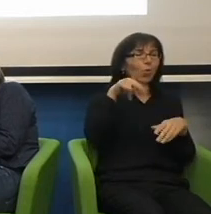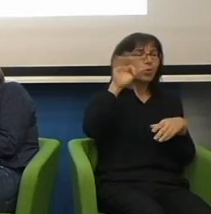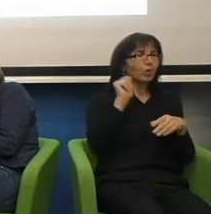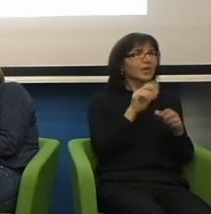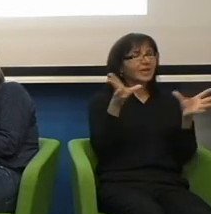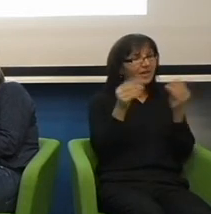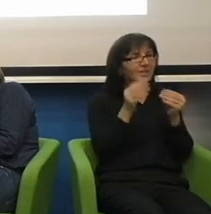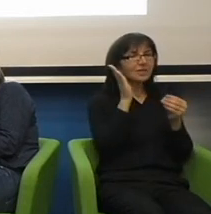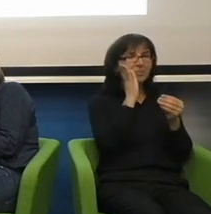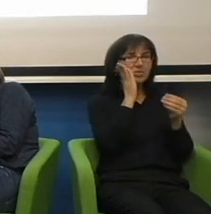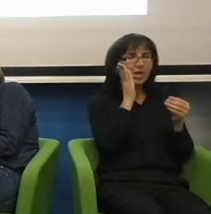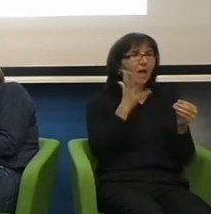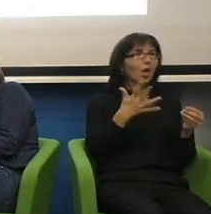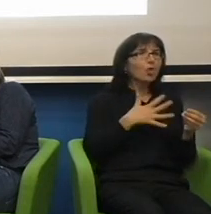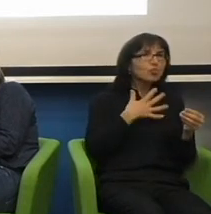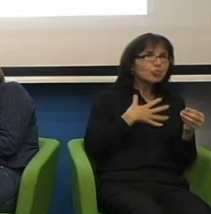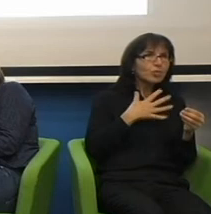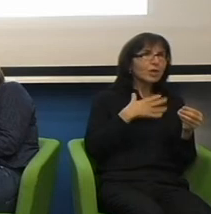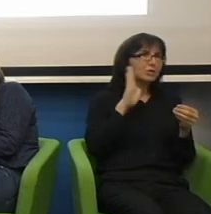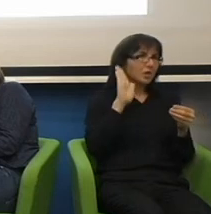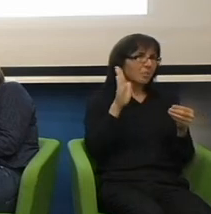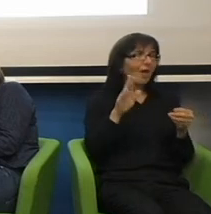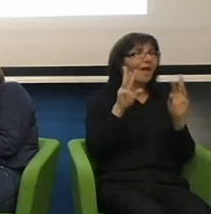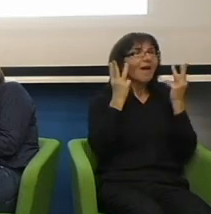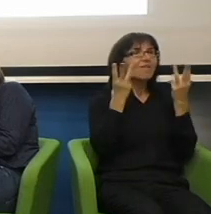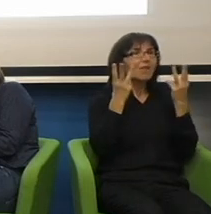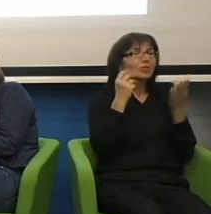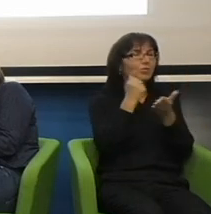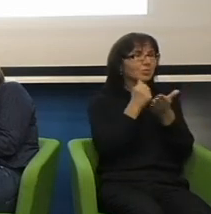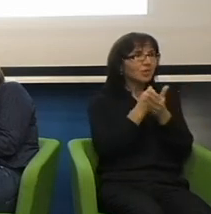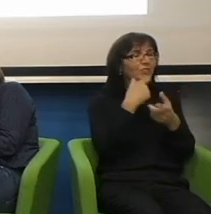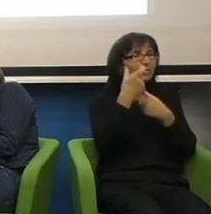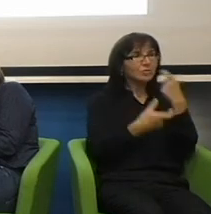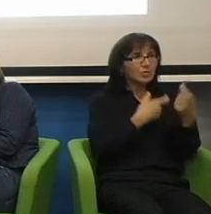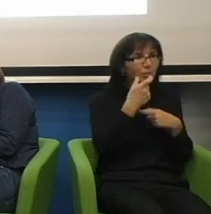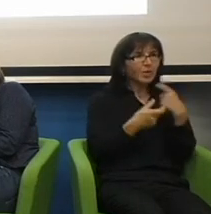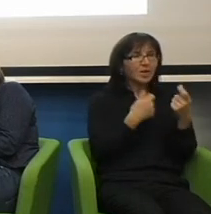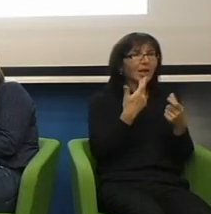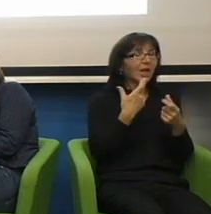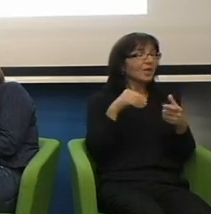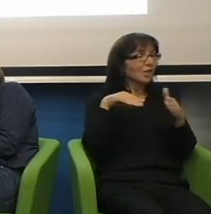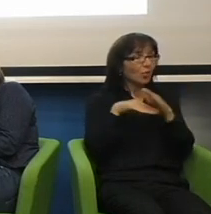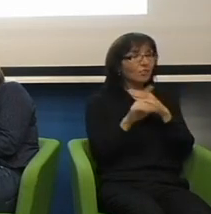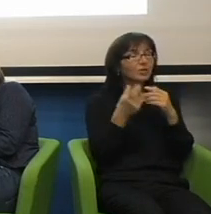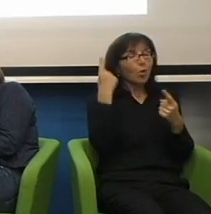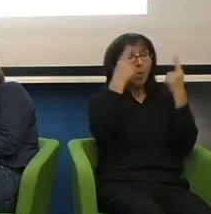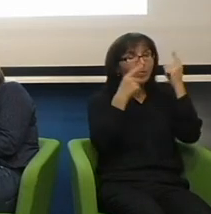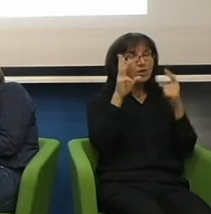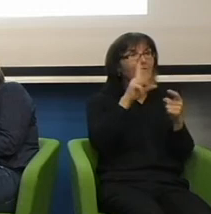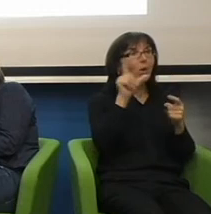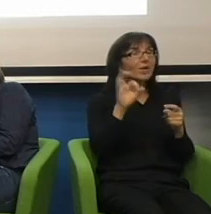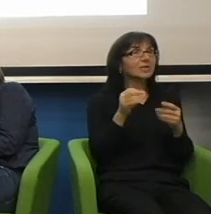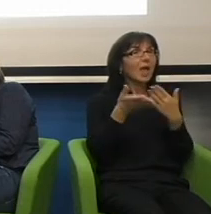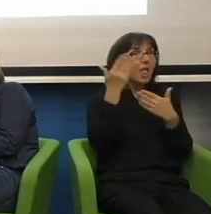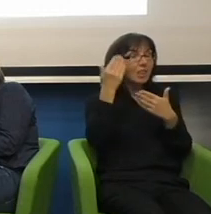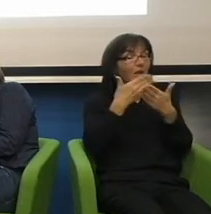u niej, czuje, że ma kolejną misję do wypełnienia. Nie zamierza ukrywać tego, co myśli o Wałęsie. Jeszcze kilka dni temu klęczeli obok siebie